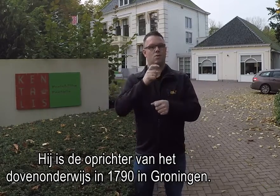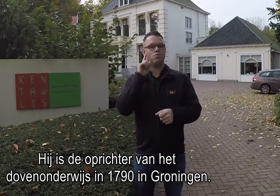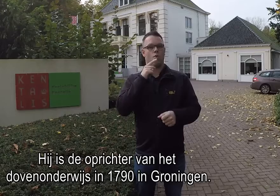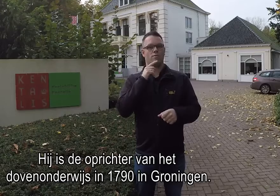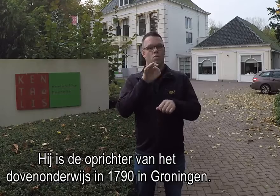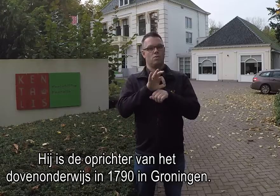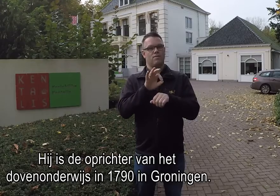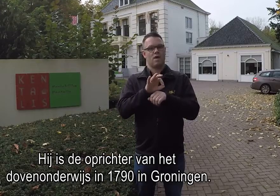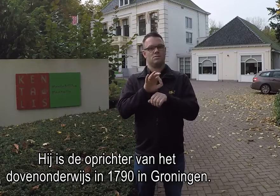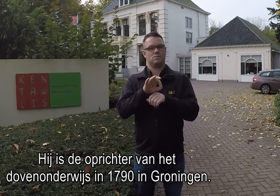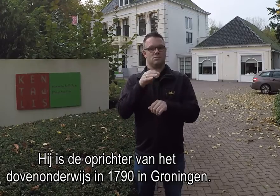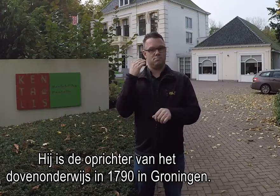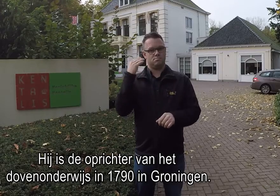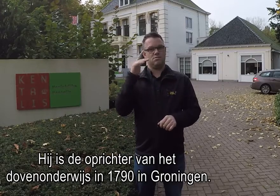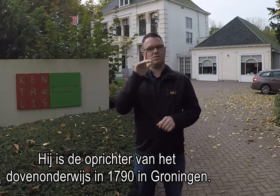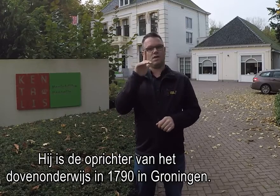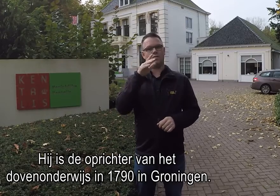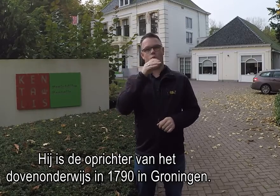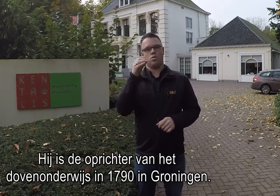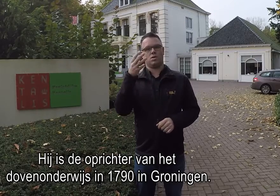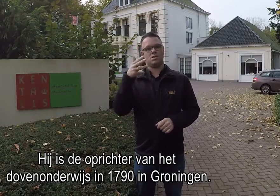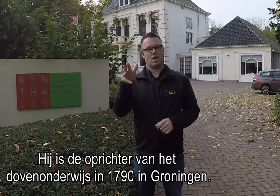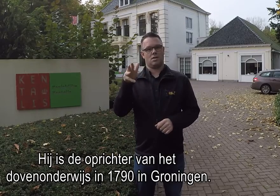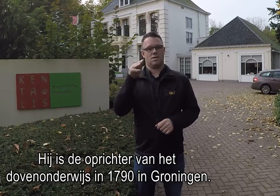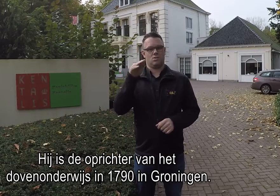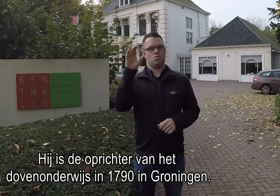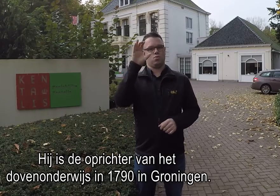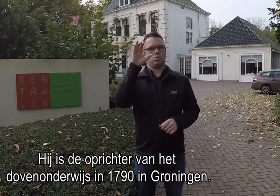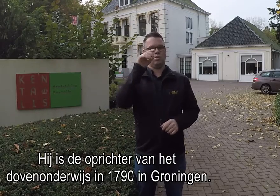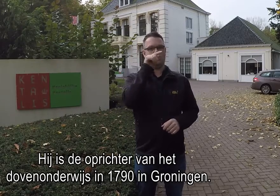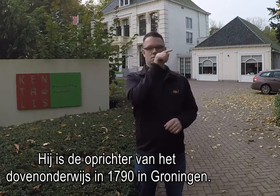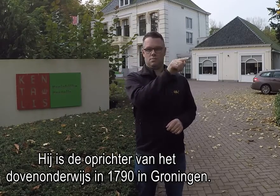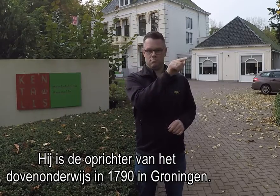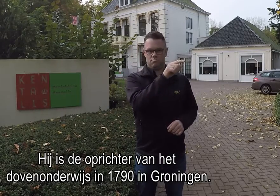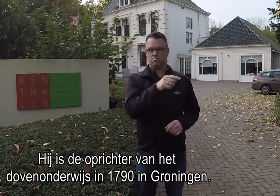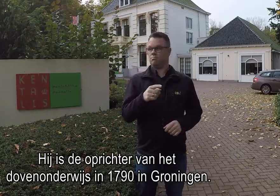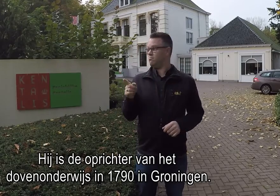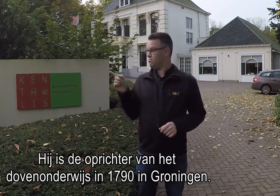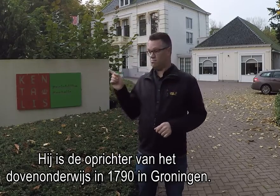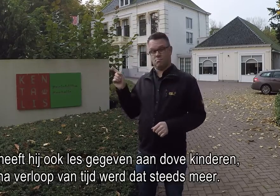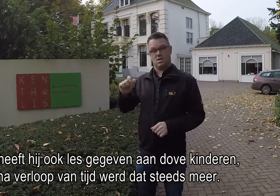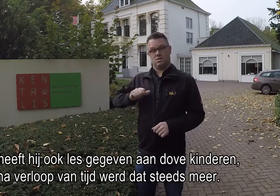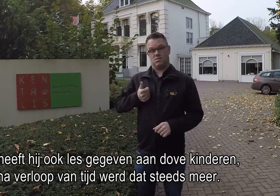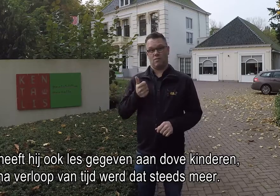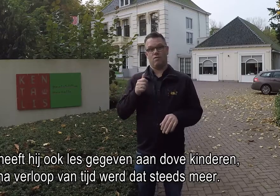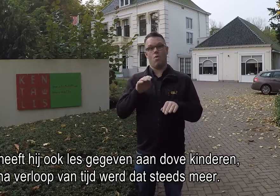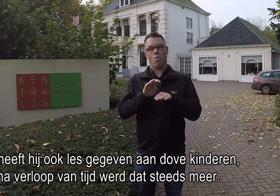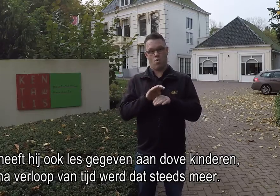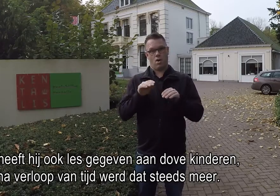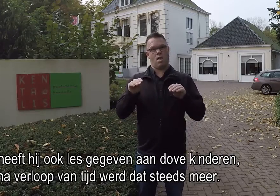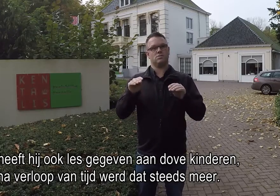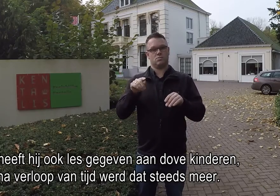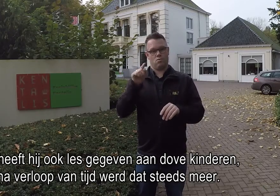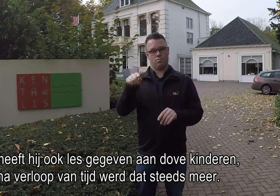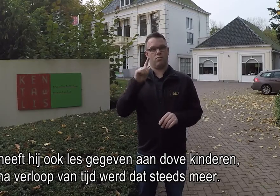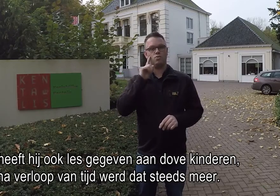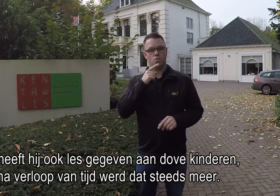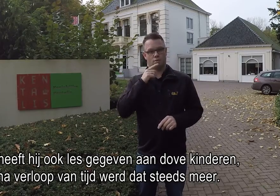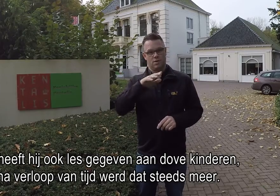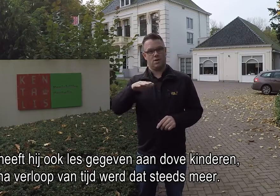het dovenonderwijs in 1790 in Groningen geweest. Zelf heeft hij ook les gegeven aan dove